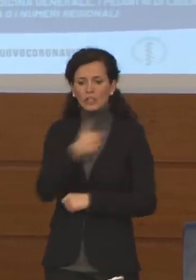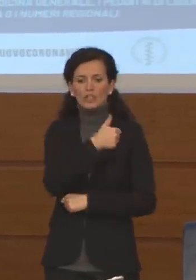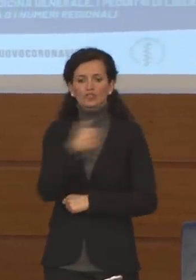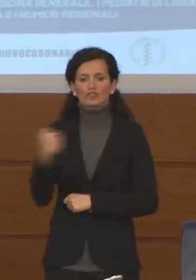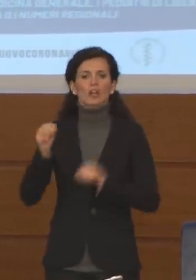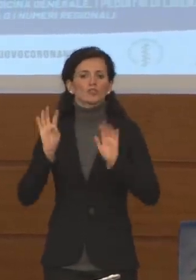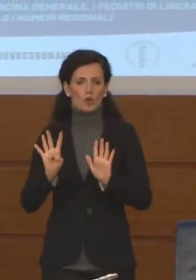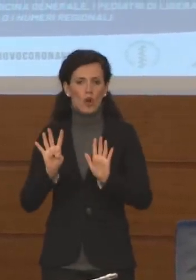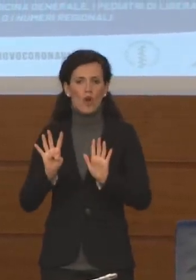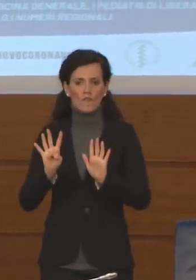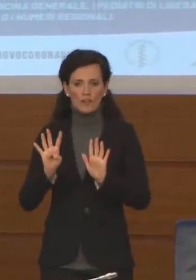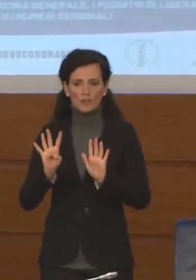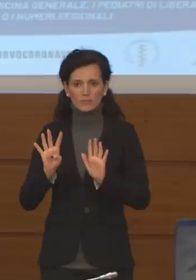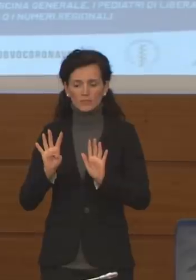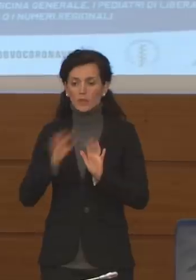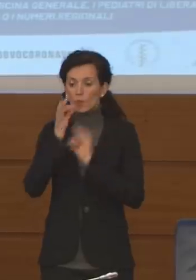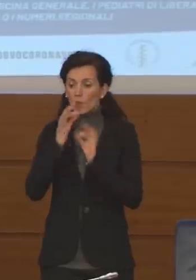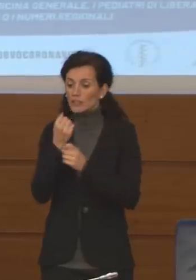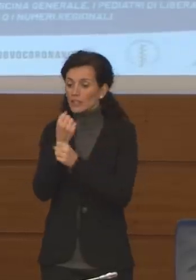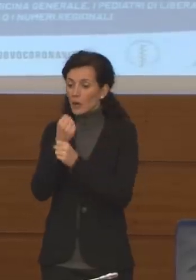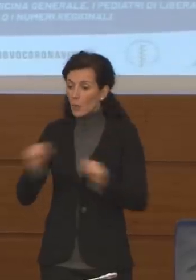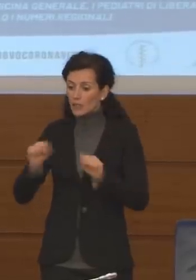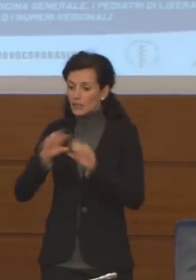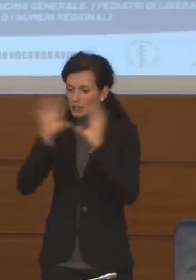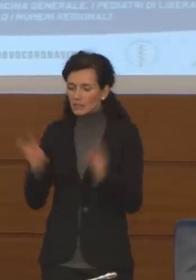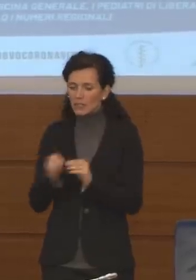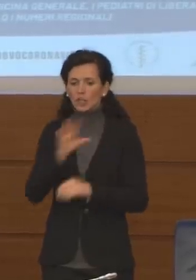quelli guariti passano al 523